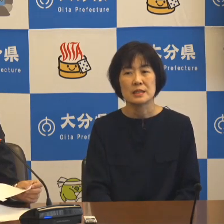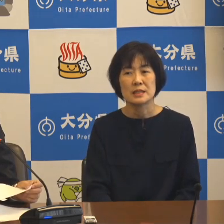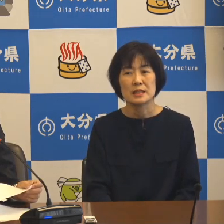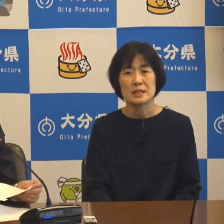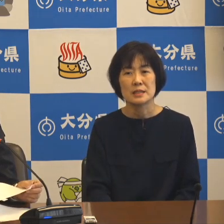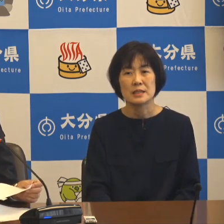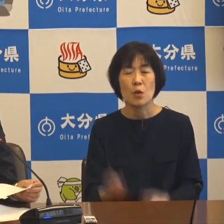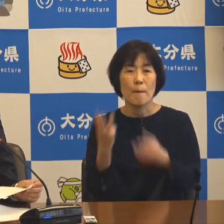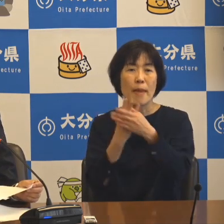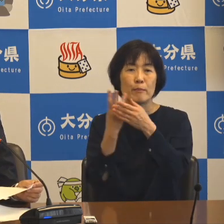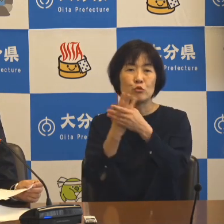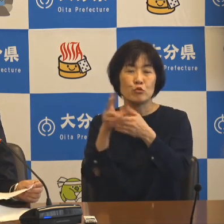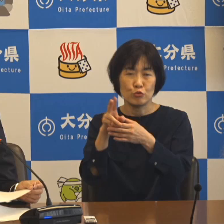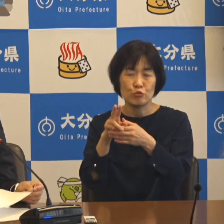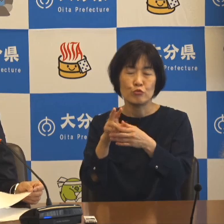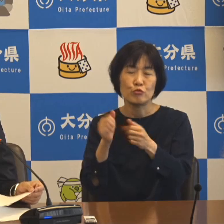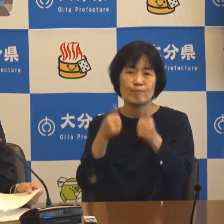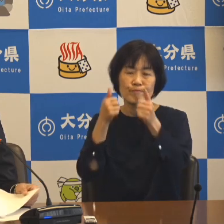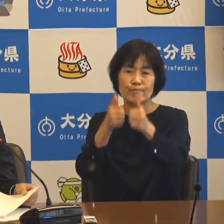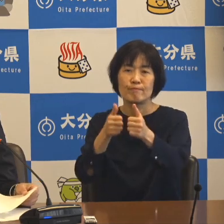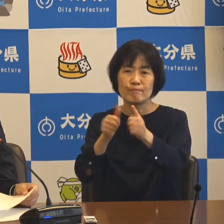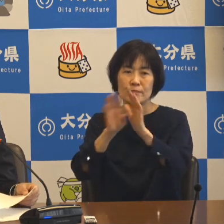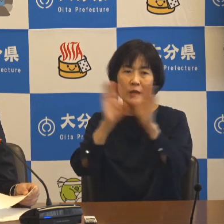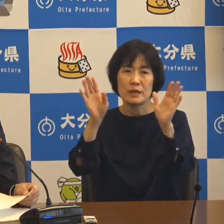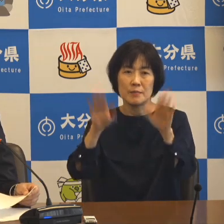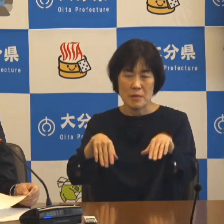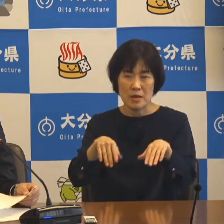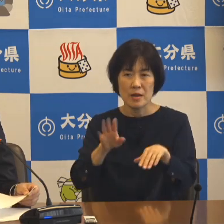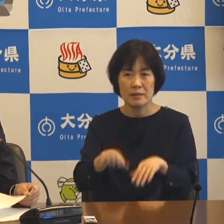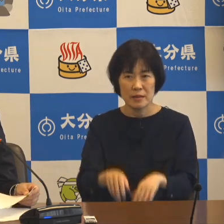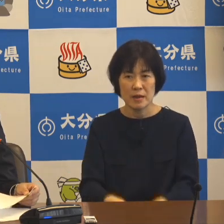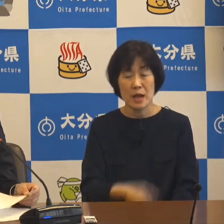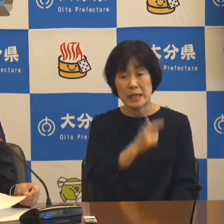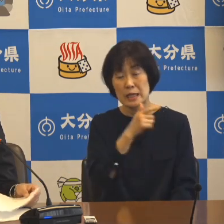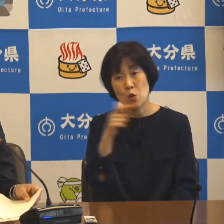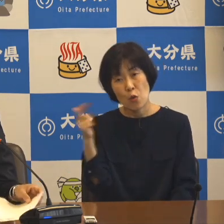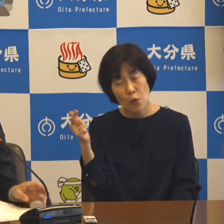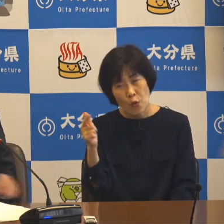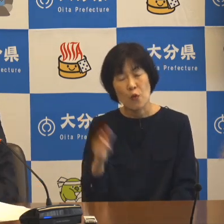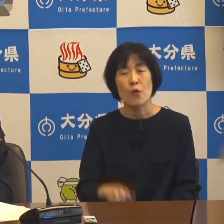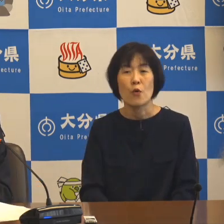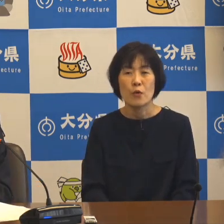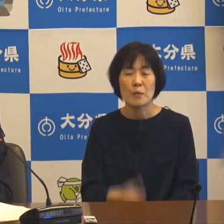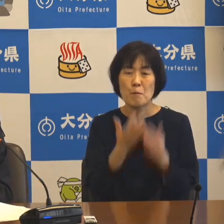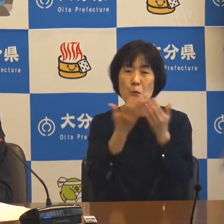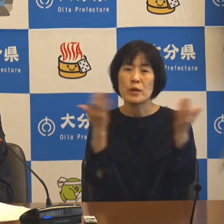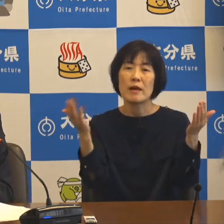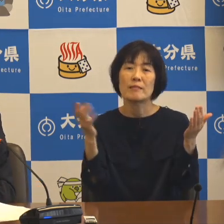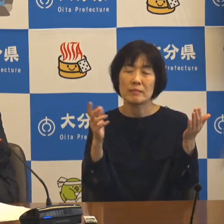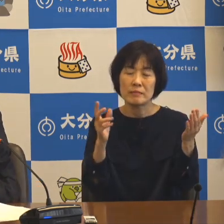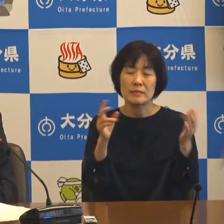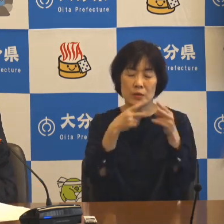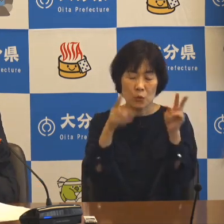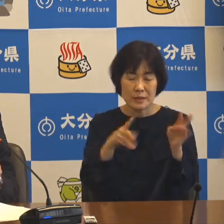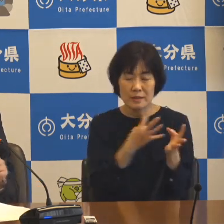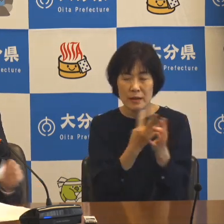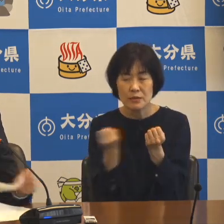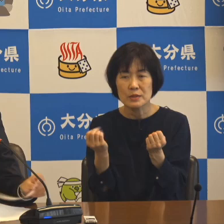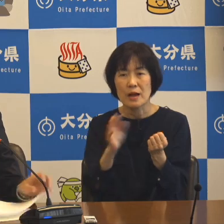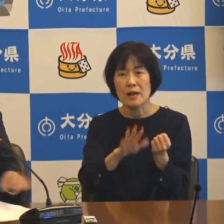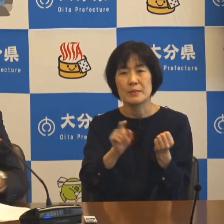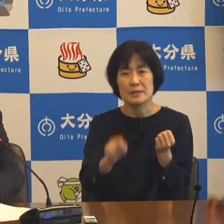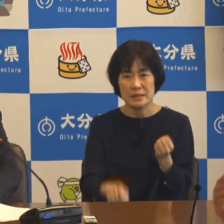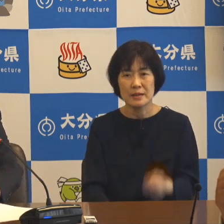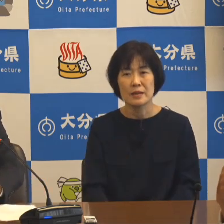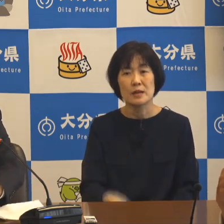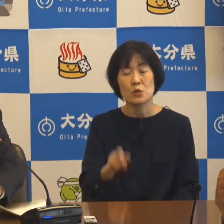別府での開催もですねありまして、いろんな形で大変にぎわったなというふうに思っております。はい、これはまた改めてご